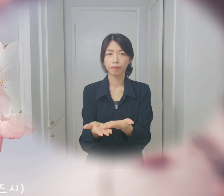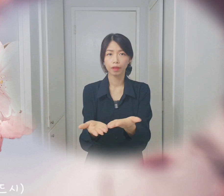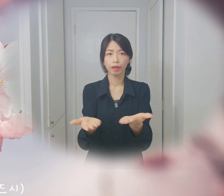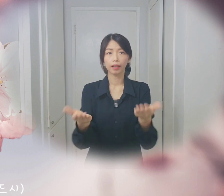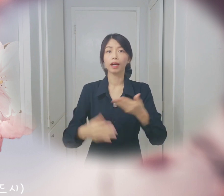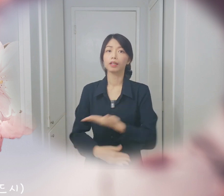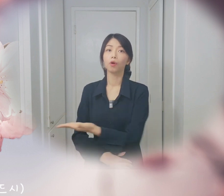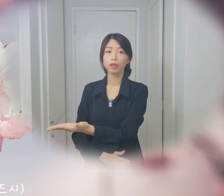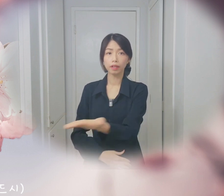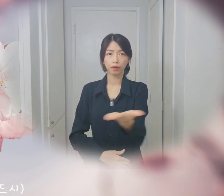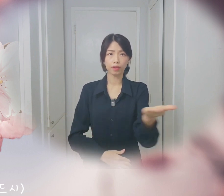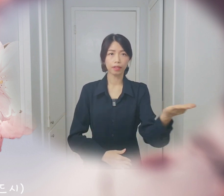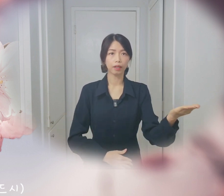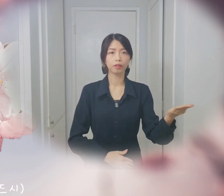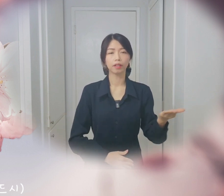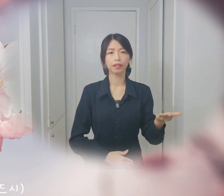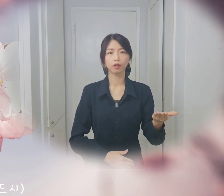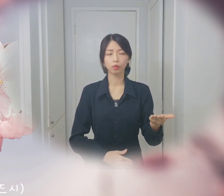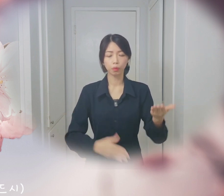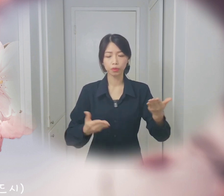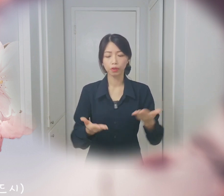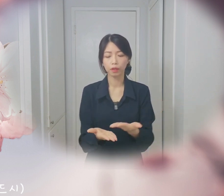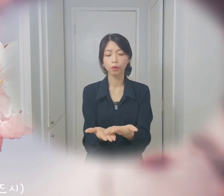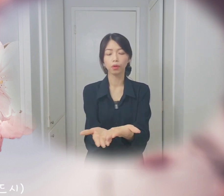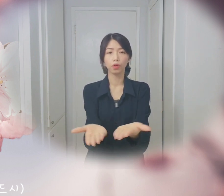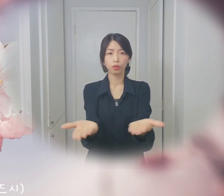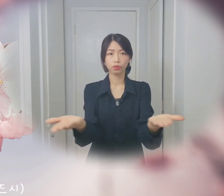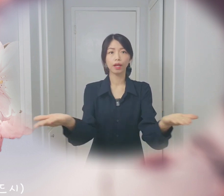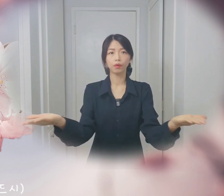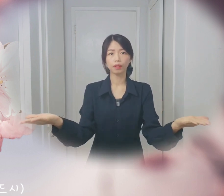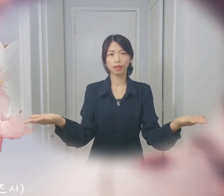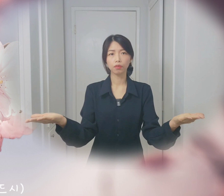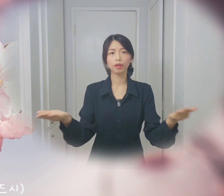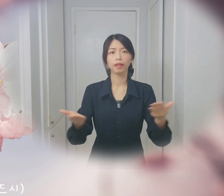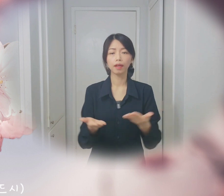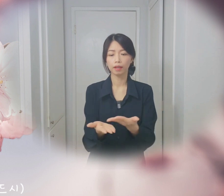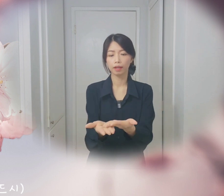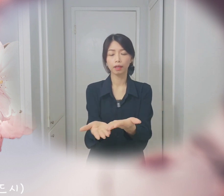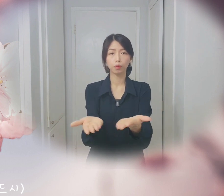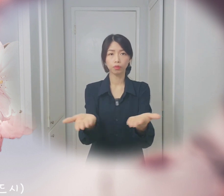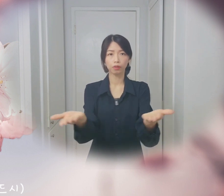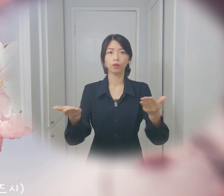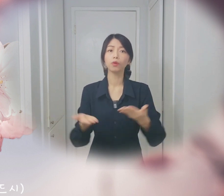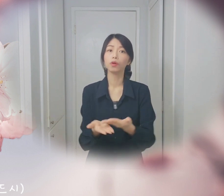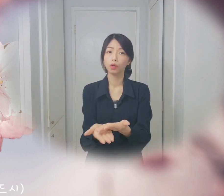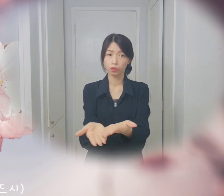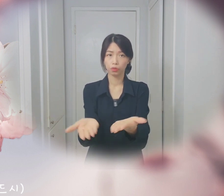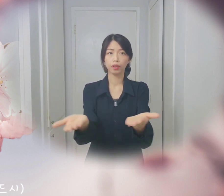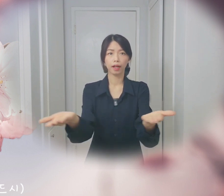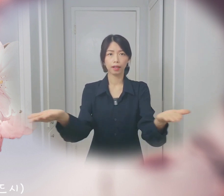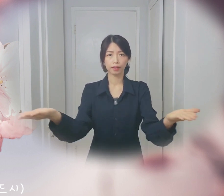아까 너희들이라고 했잖아요. 그러니까 이것도 복수 형태로 주다라고 한 뜻의 수어인데 약간 복수 형태로